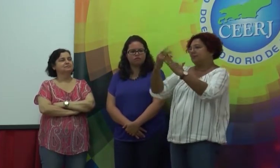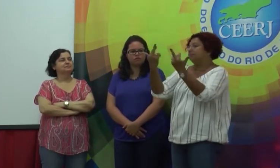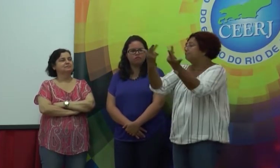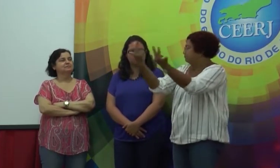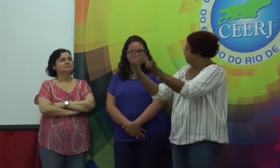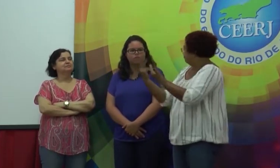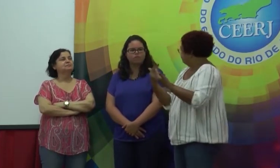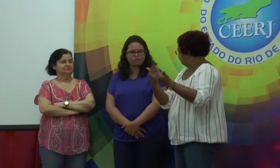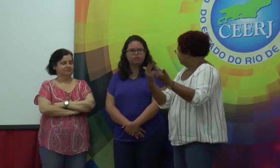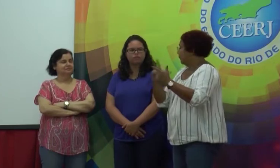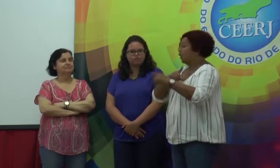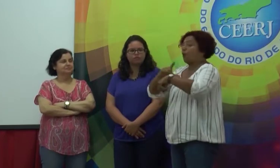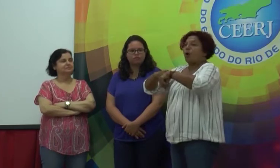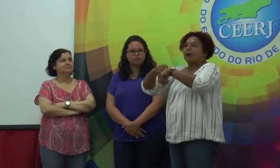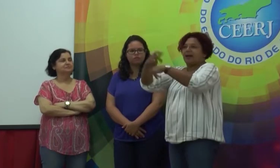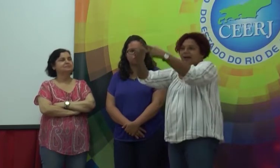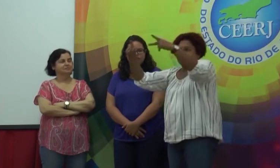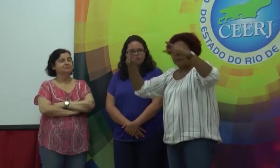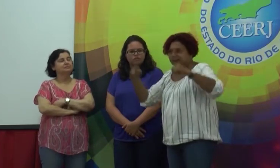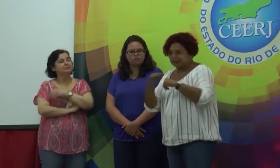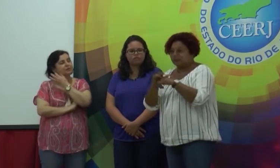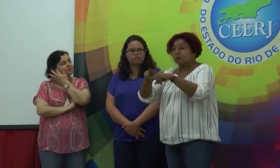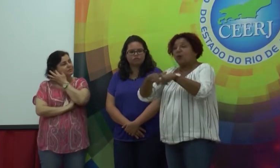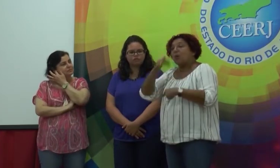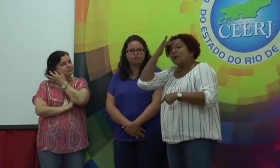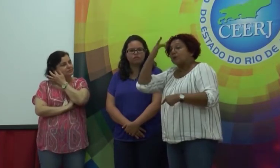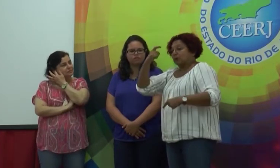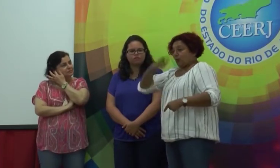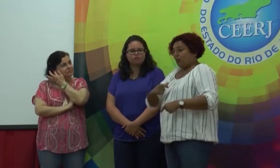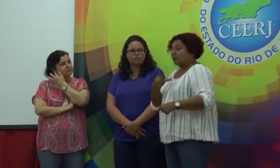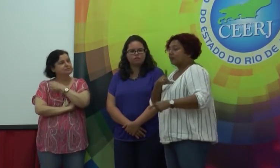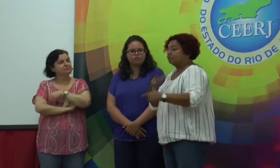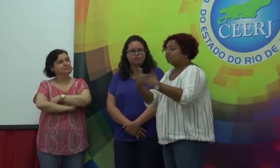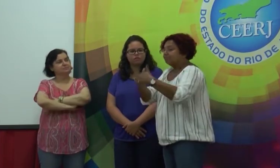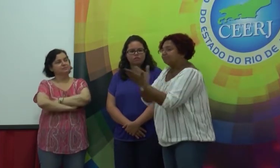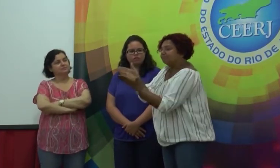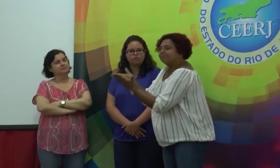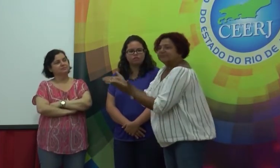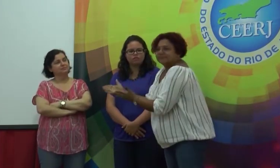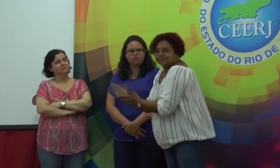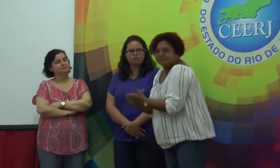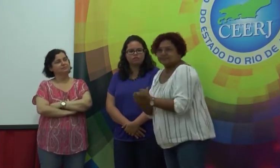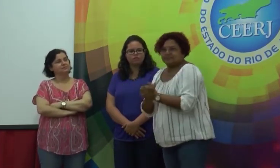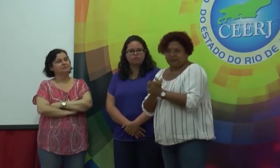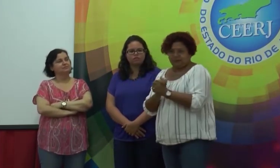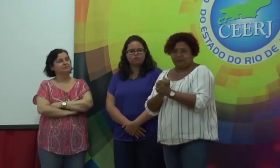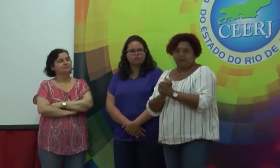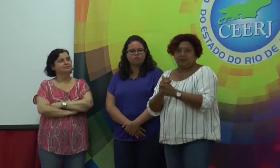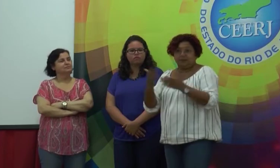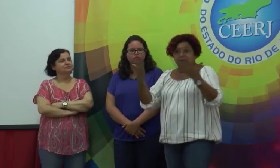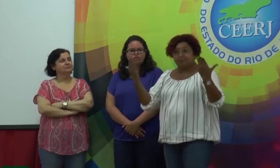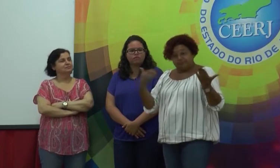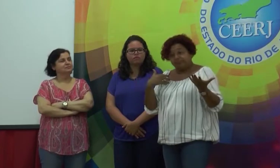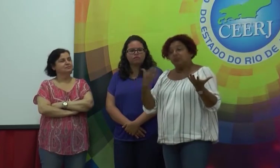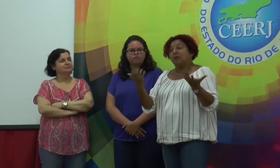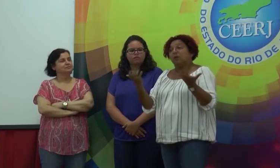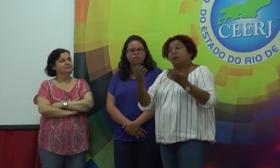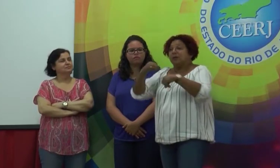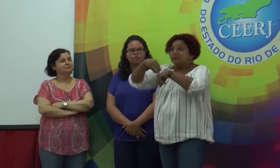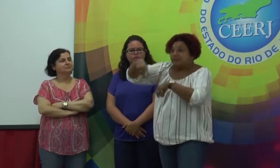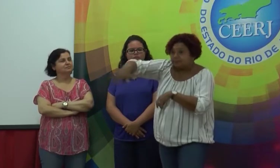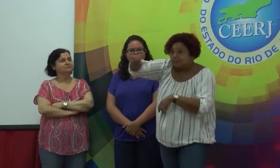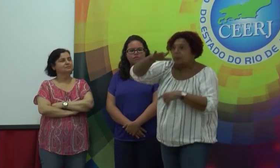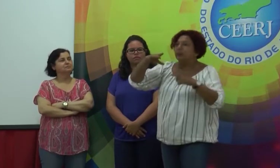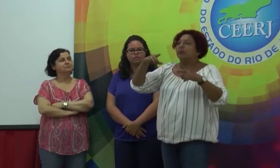da organização da casa espírita, porque nem todas são iguais, né? Em que pode ocorrer